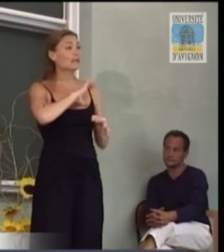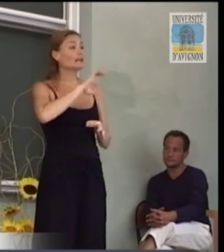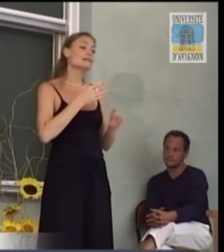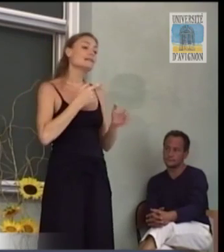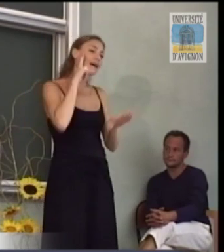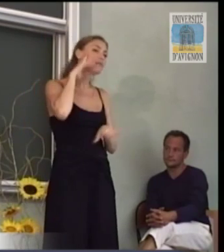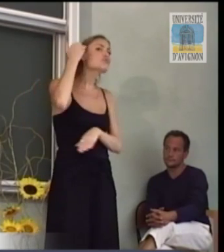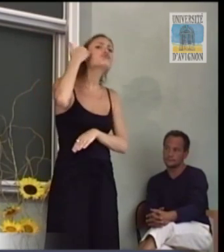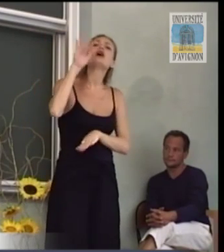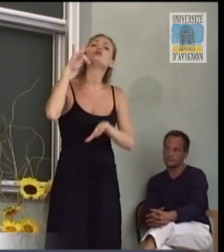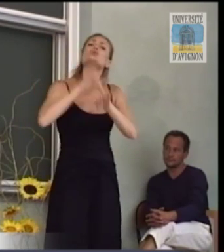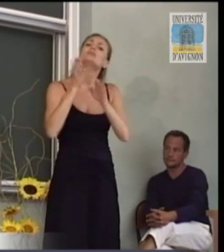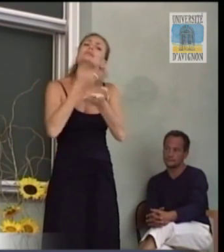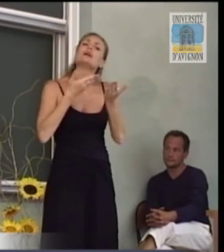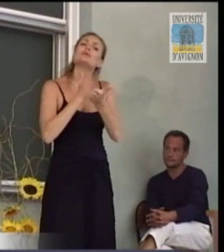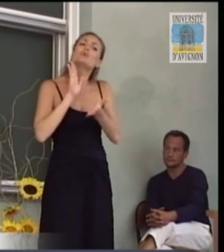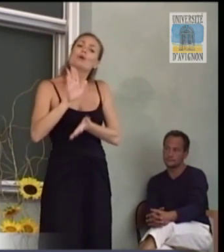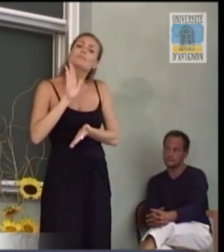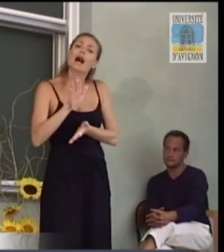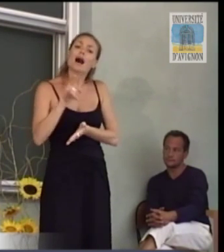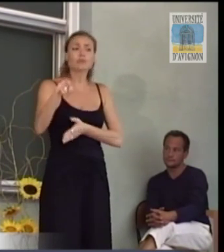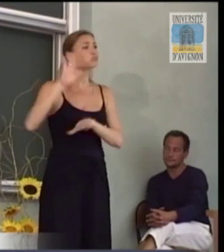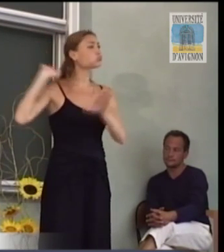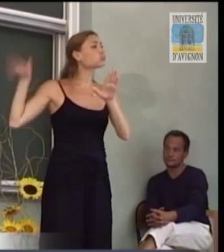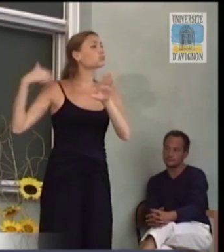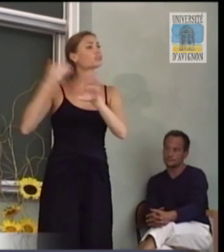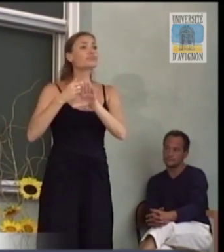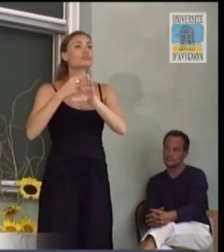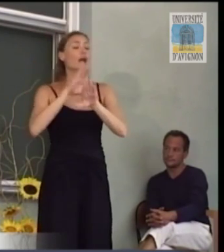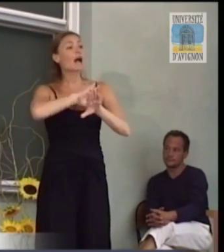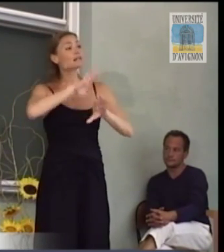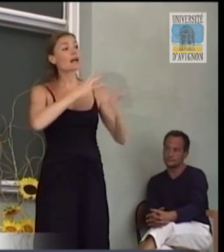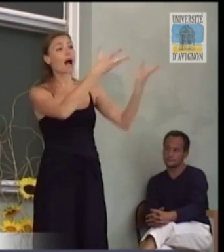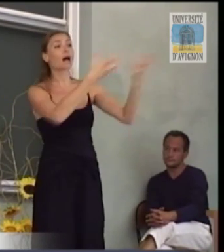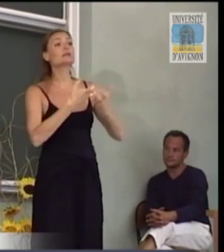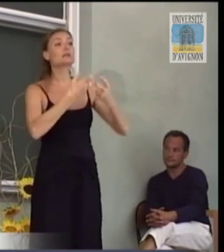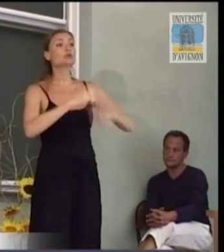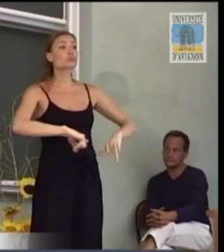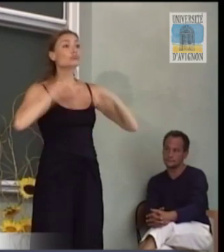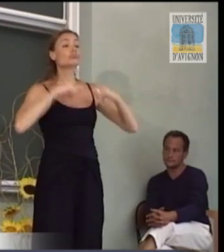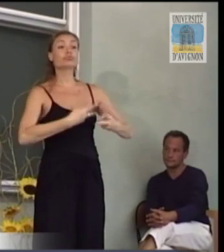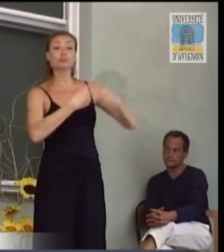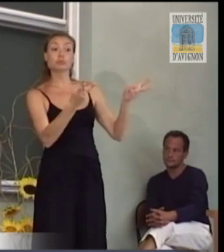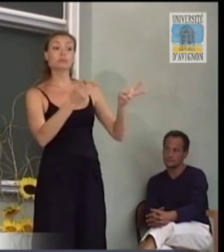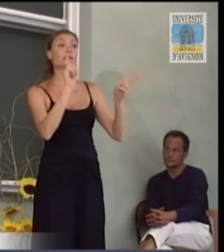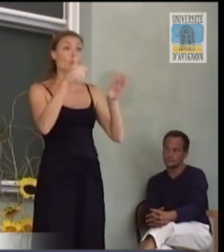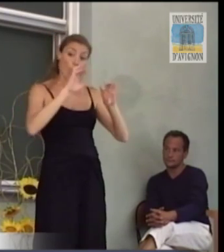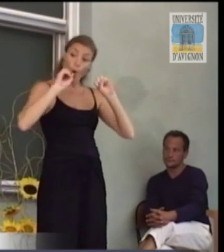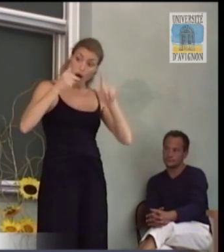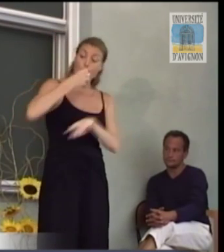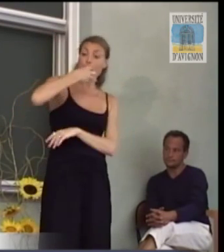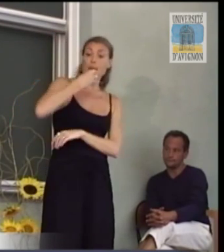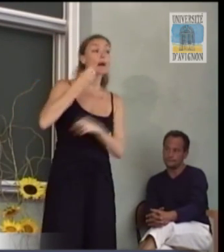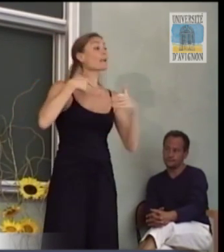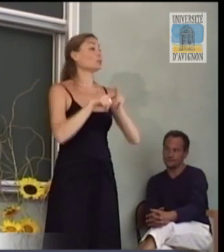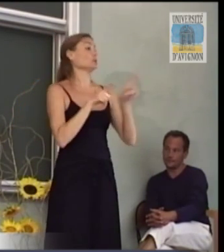avez pratiqué des politiques de recherche de public, de jeunes publics, vous devez aussi maintenant élargir vos publics à des